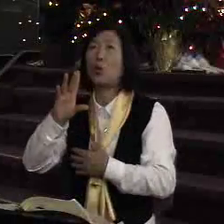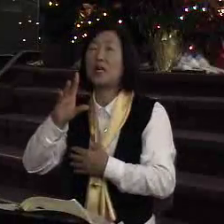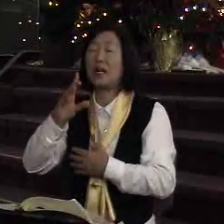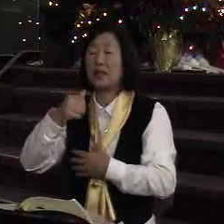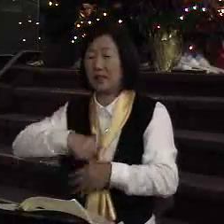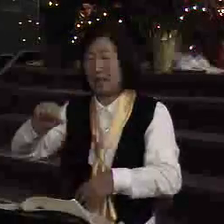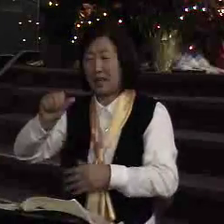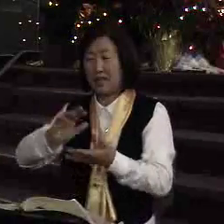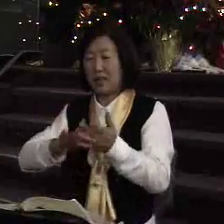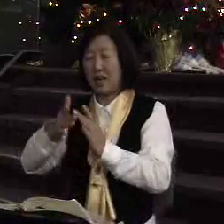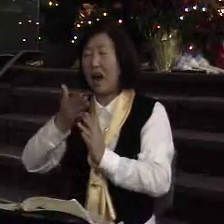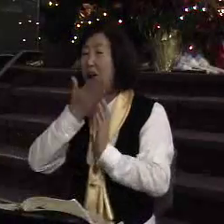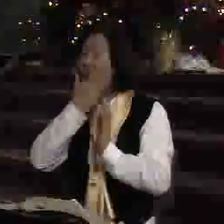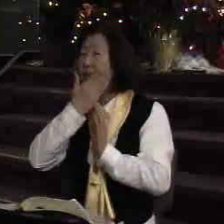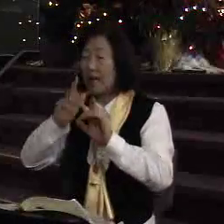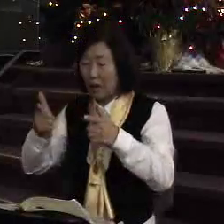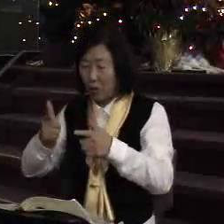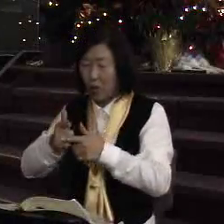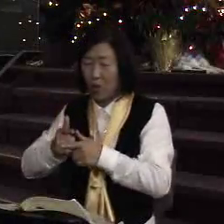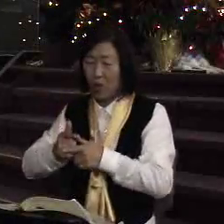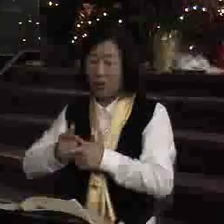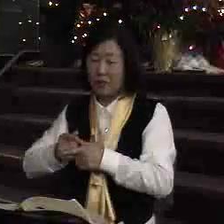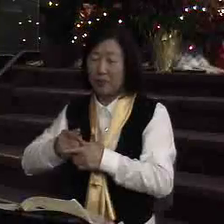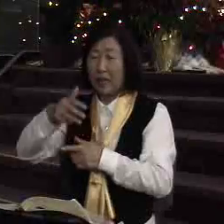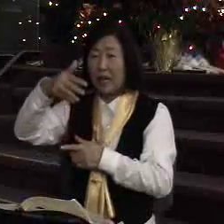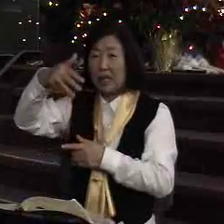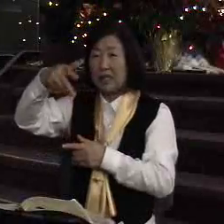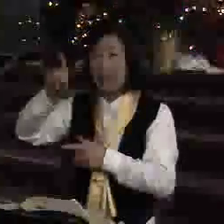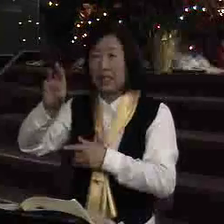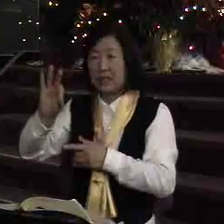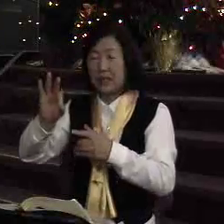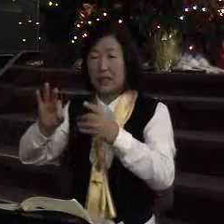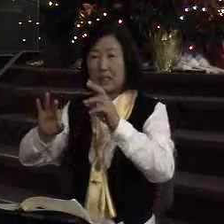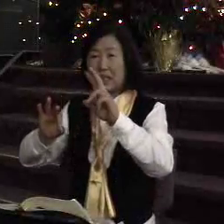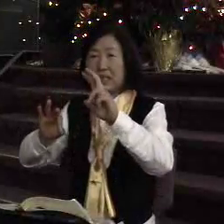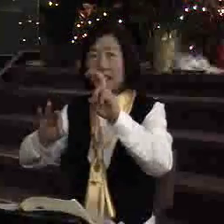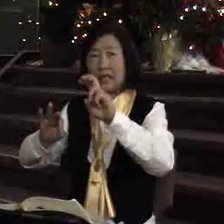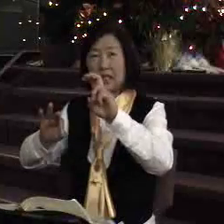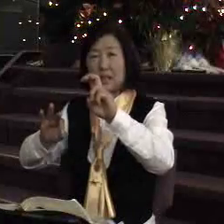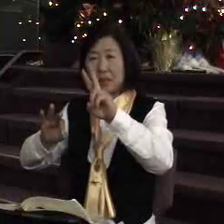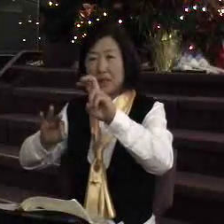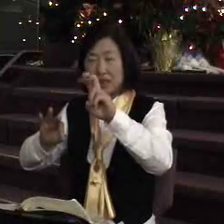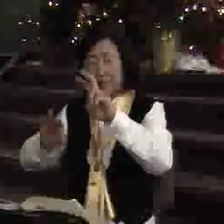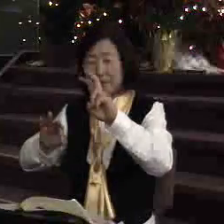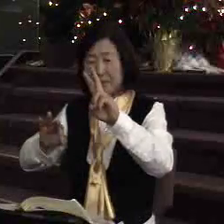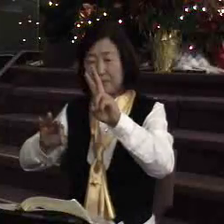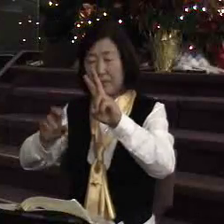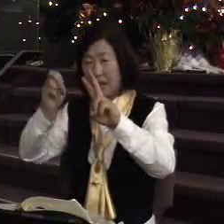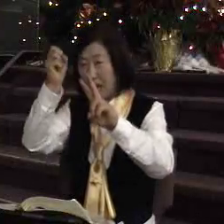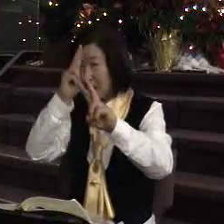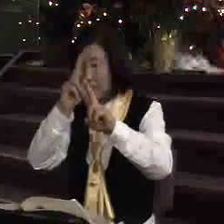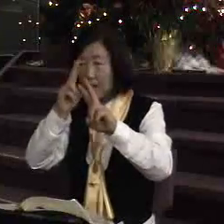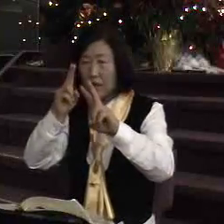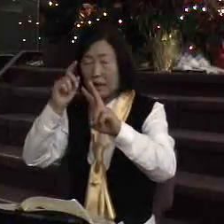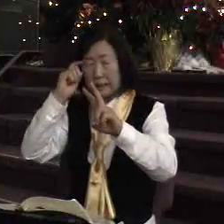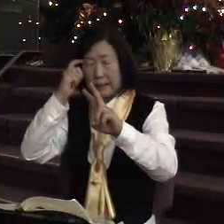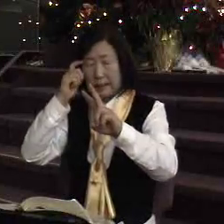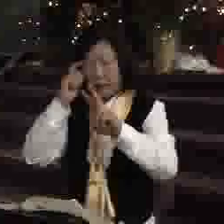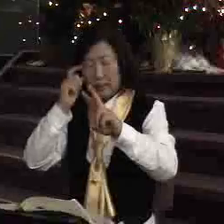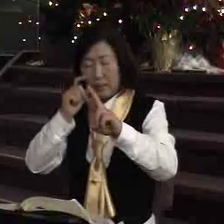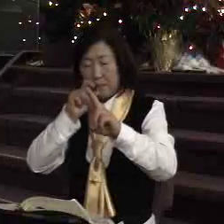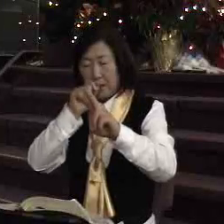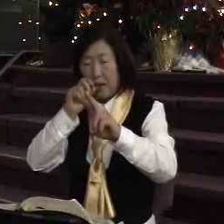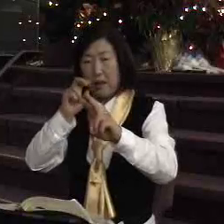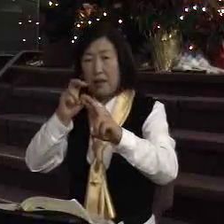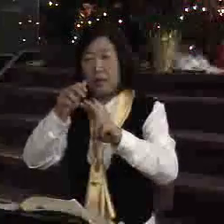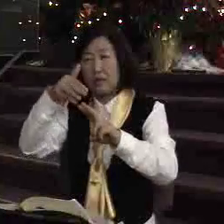때문에 알 수 있지. 여러분, 창세기 22장을 어느 날 보는데 갑자기 묵상하는 가운데 이런 마음이, 창세기